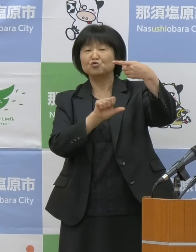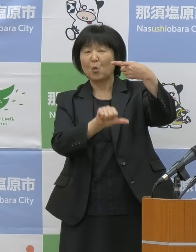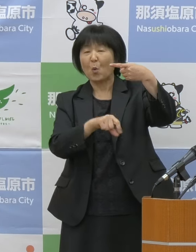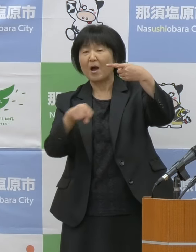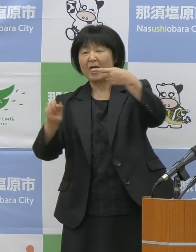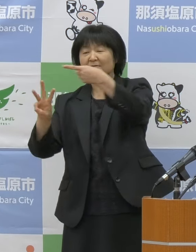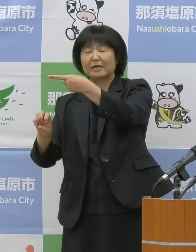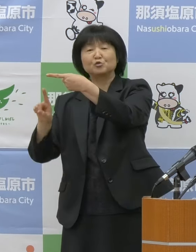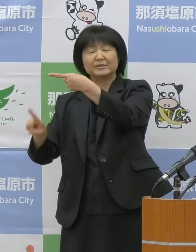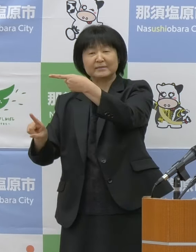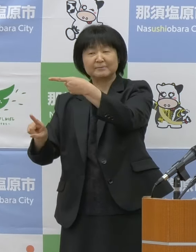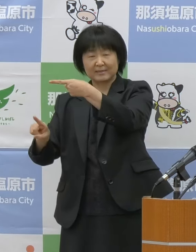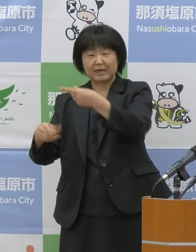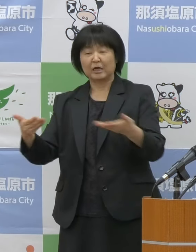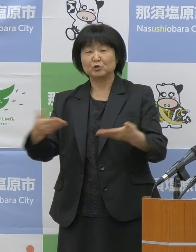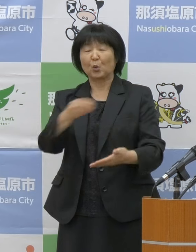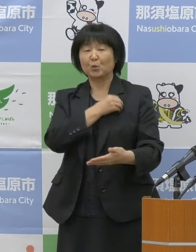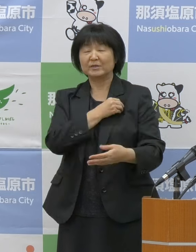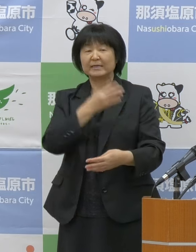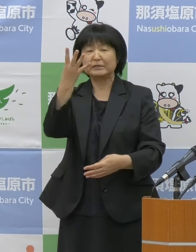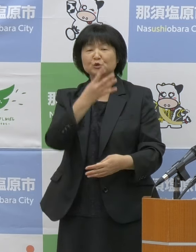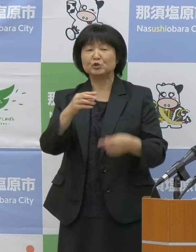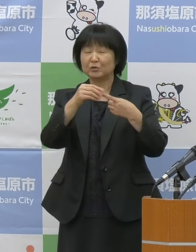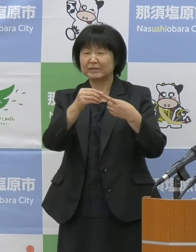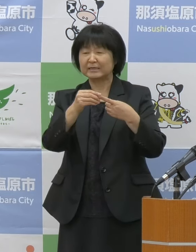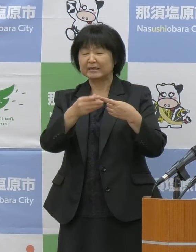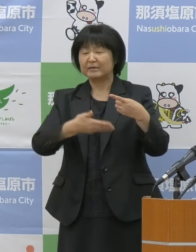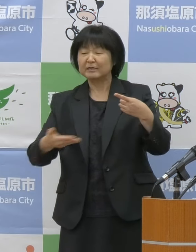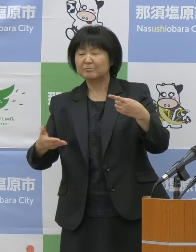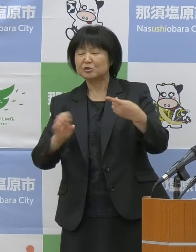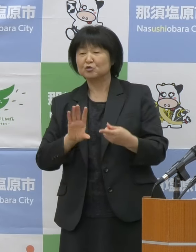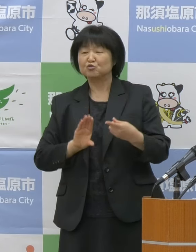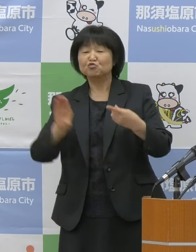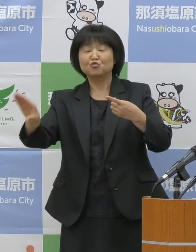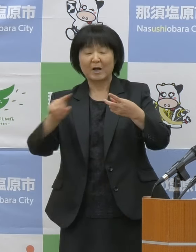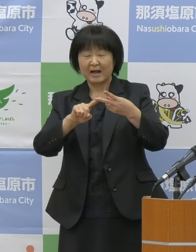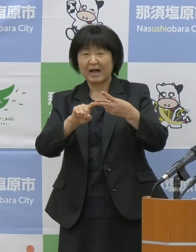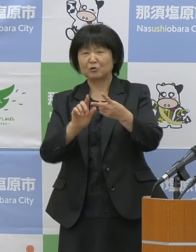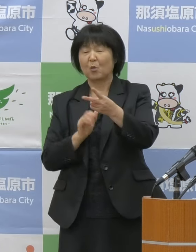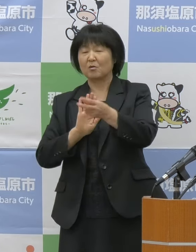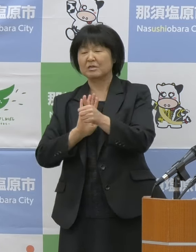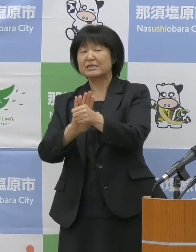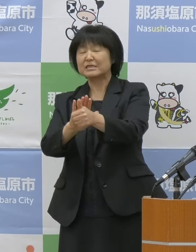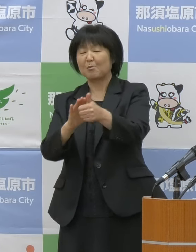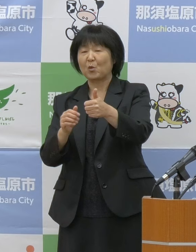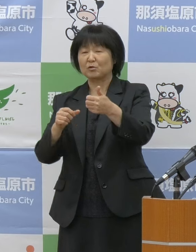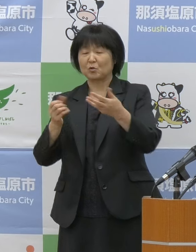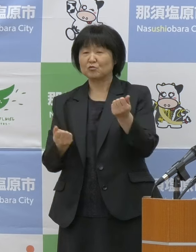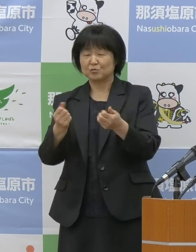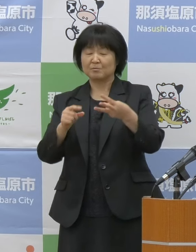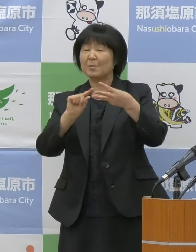日まで職員4人と給水車1台、サポートカー1台を派遣をいたします。またその他